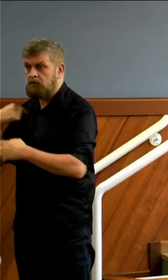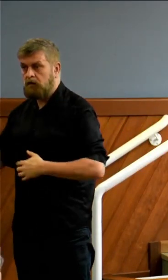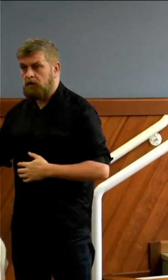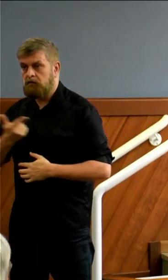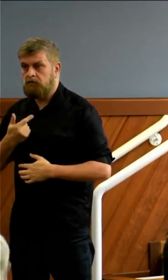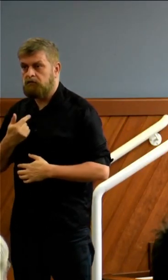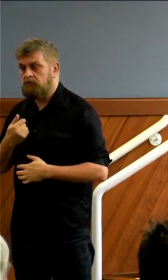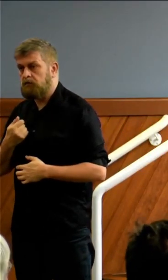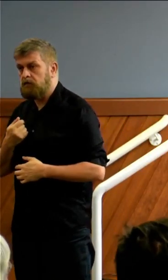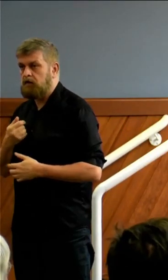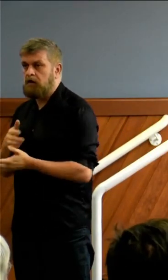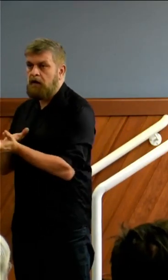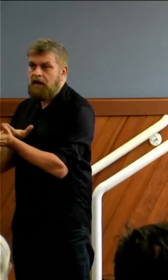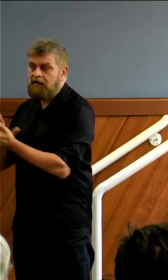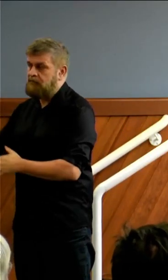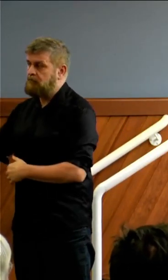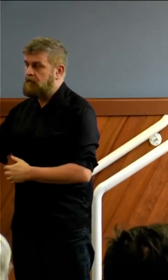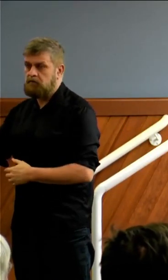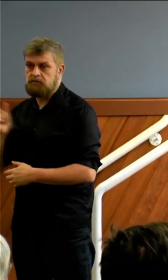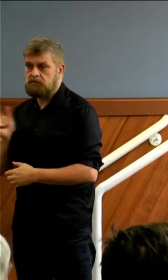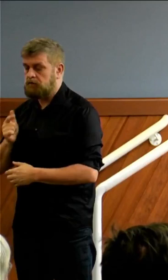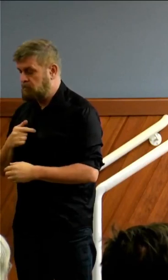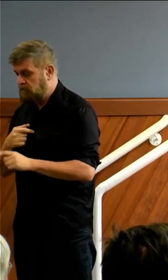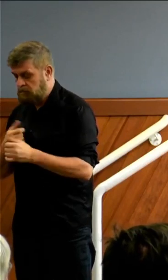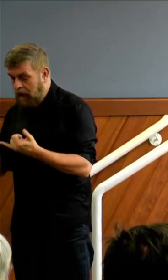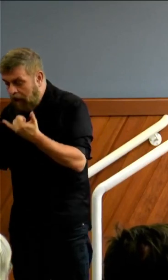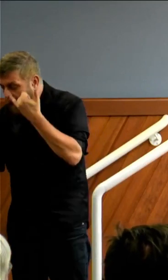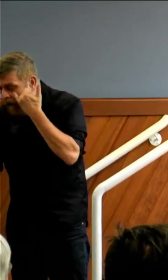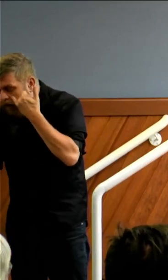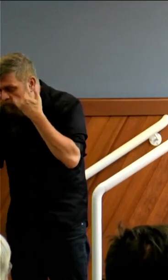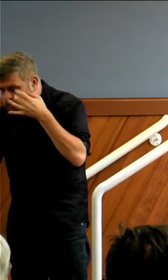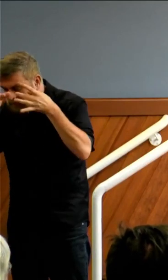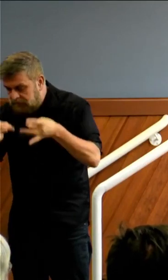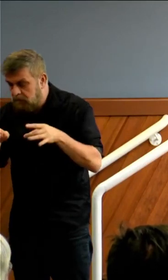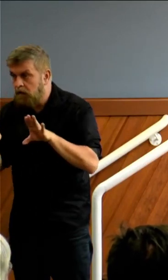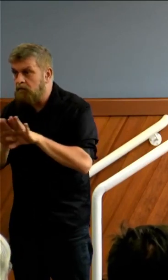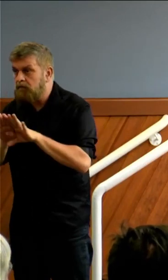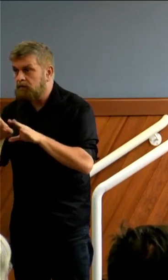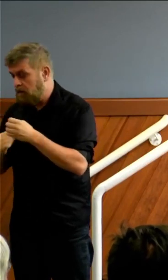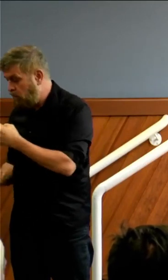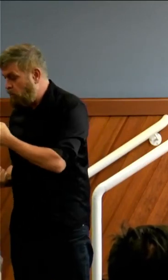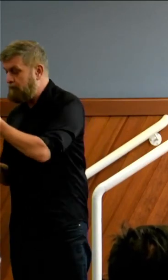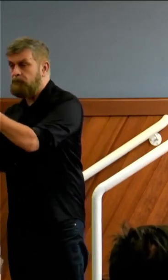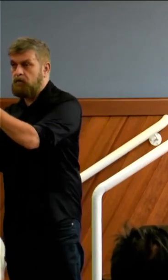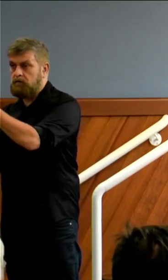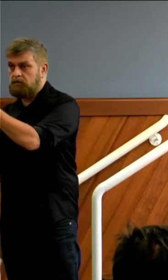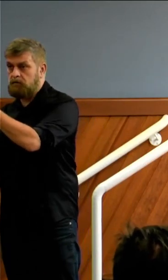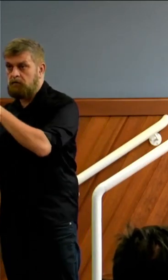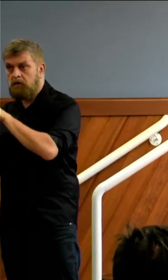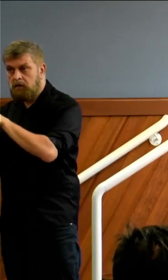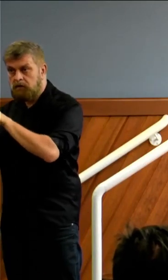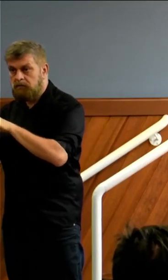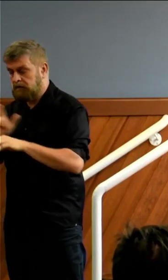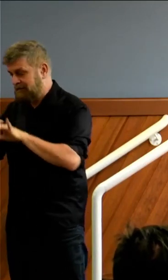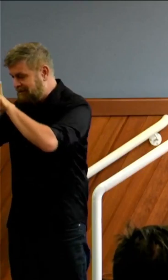acesso falso. Porque não é o acesso à informação apenas, mas é ao suporte.